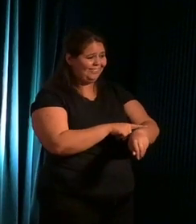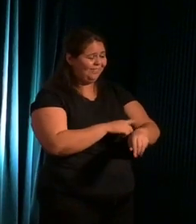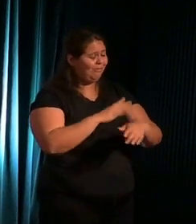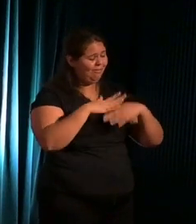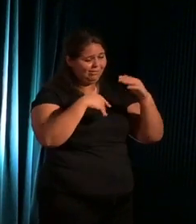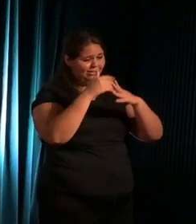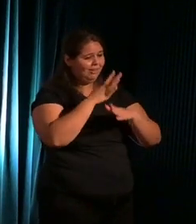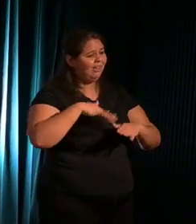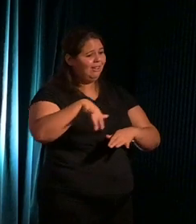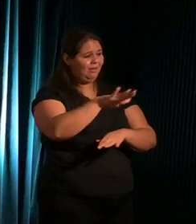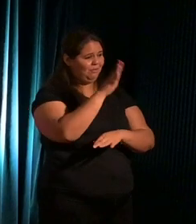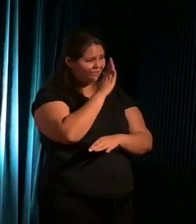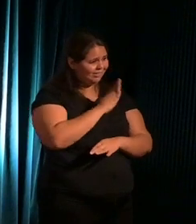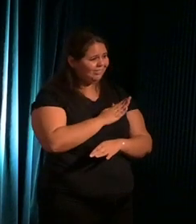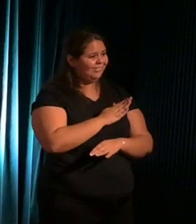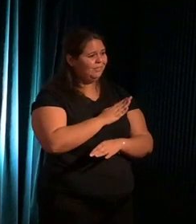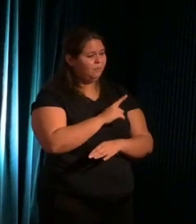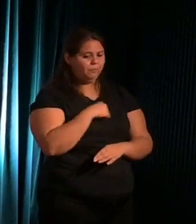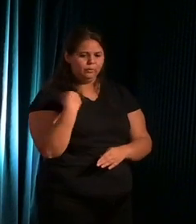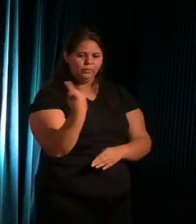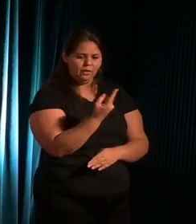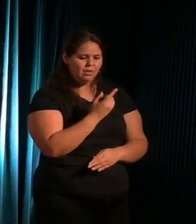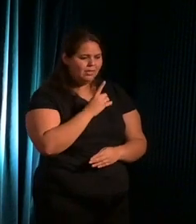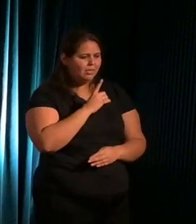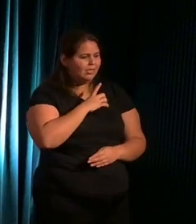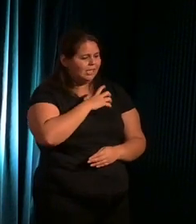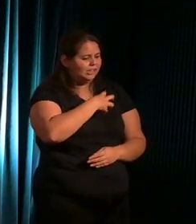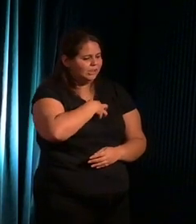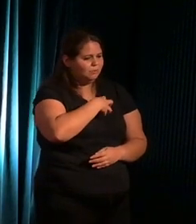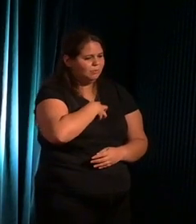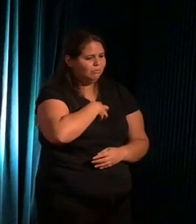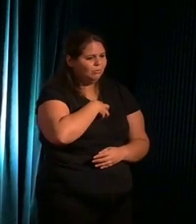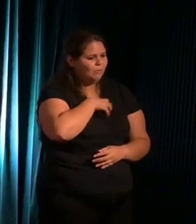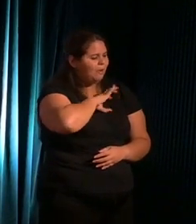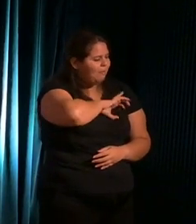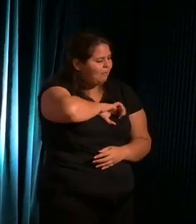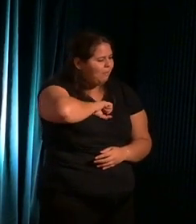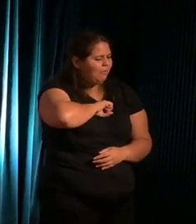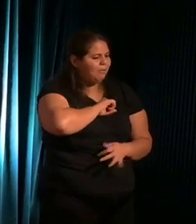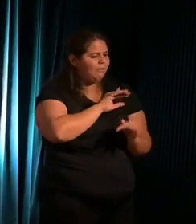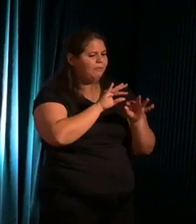amamos, nós temos famílias. Nós também